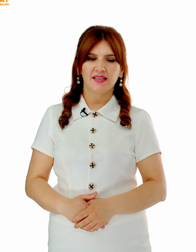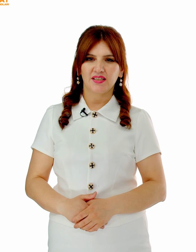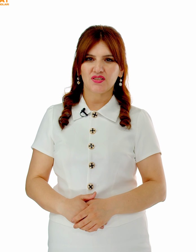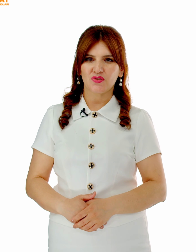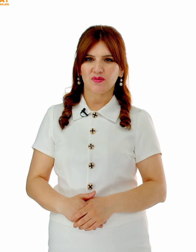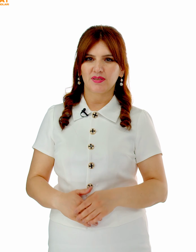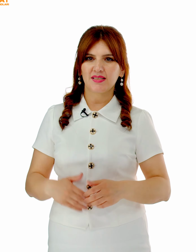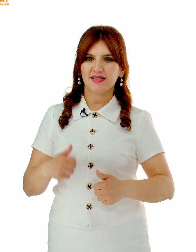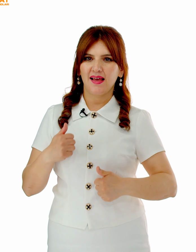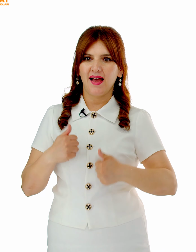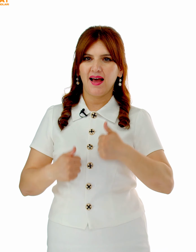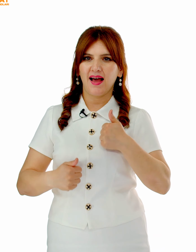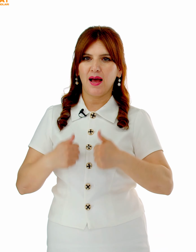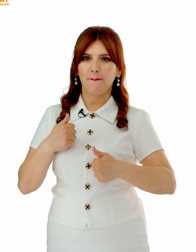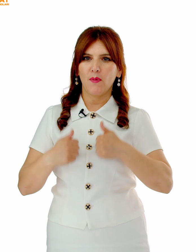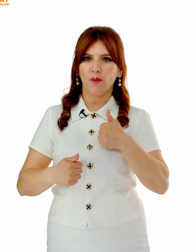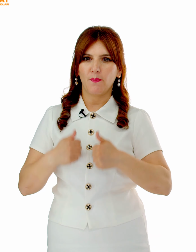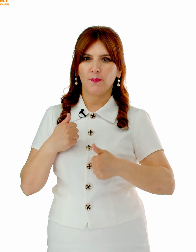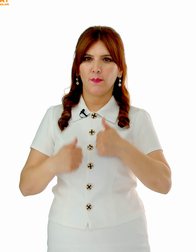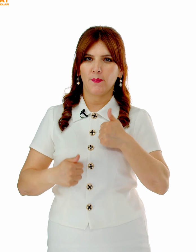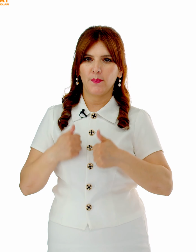Keyingi so'zimiz hammom.